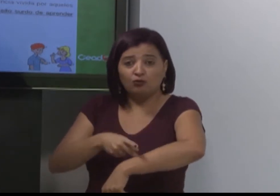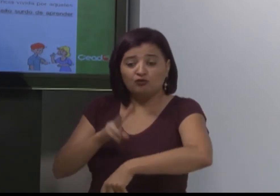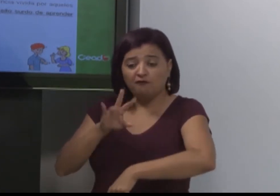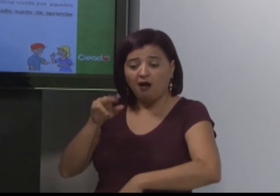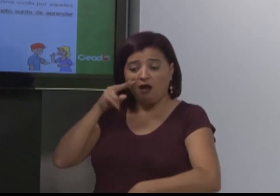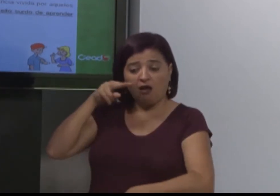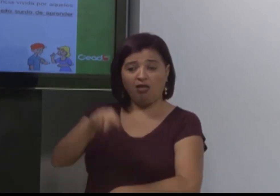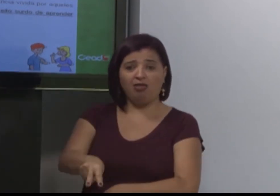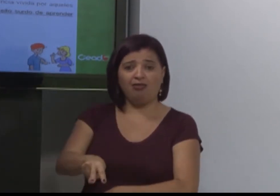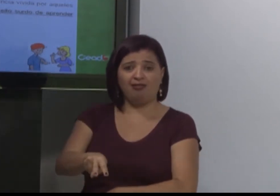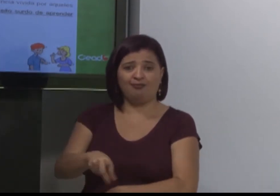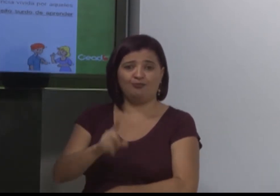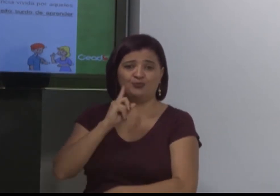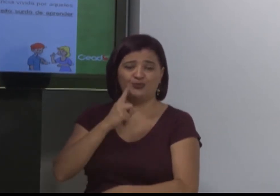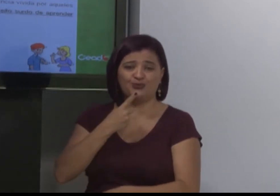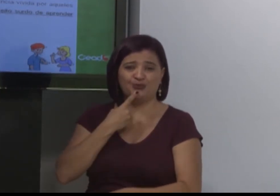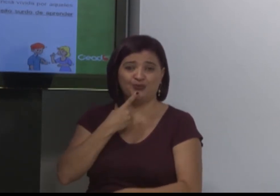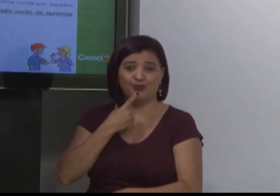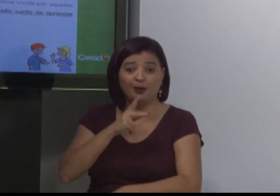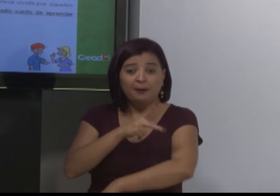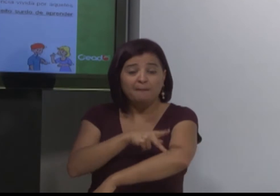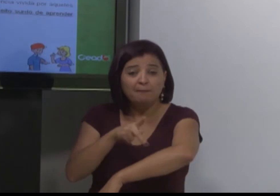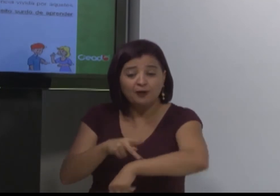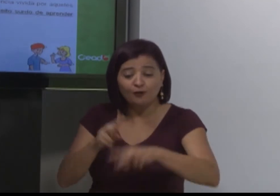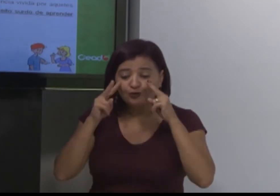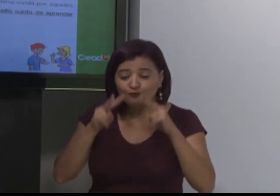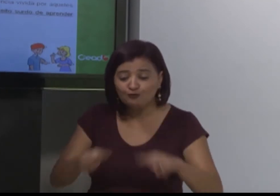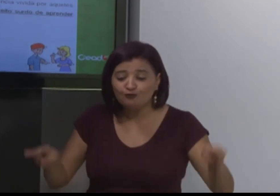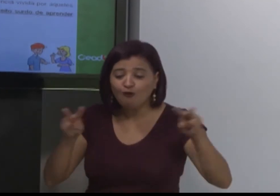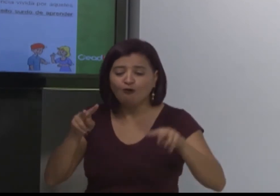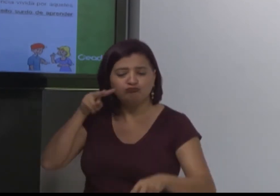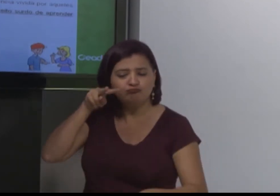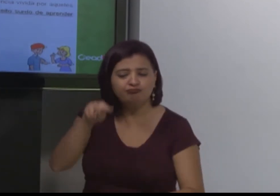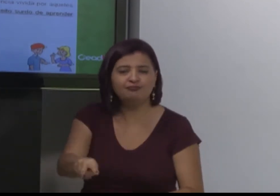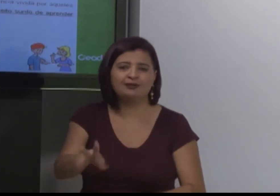Será levado em conta as suas experiências de vida.